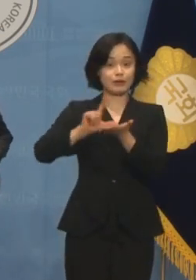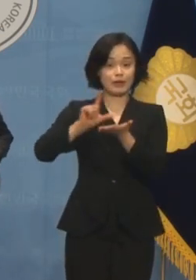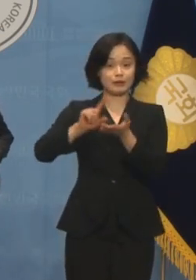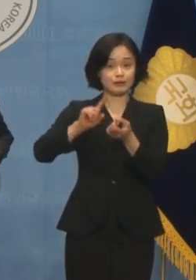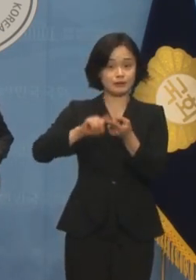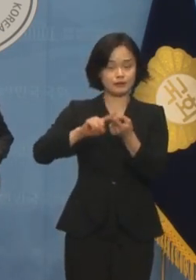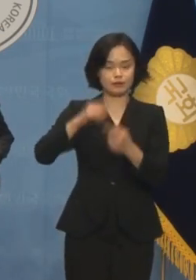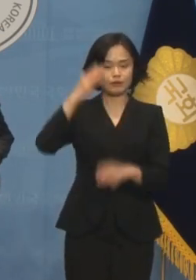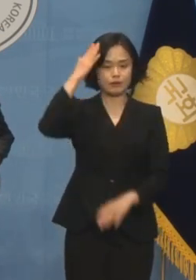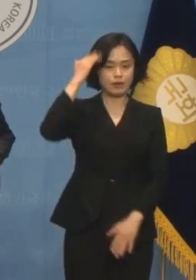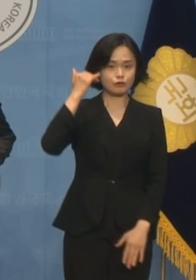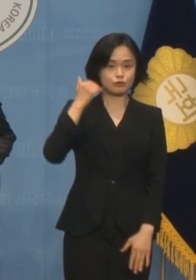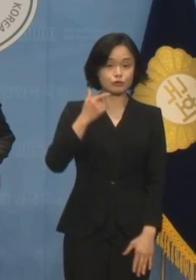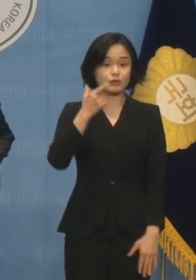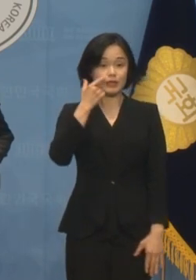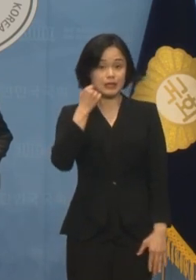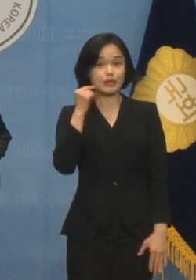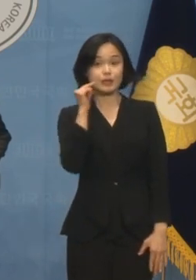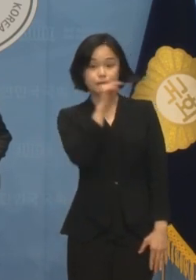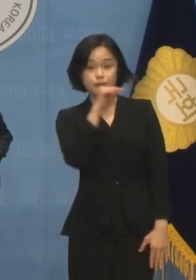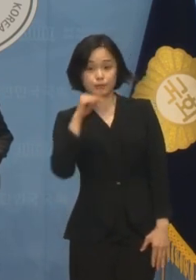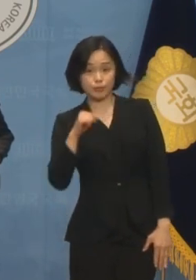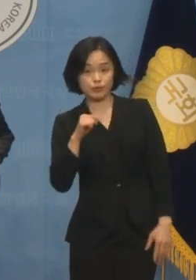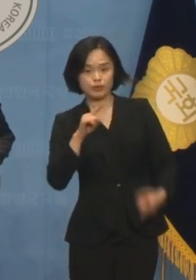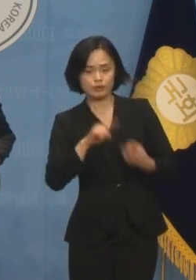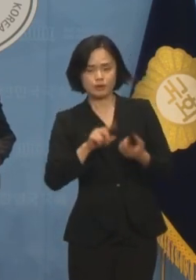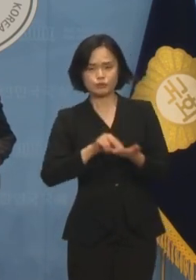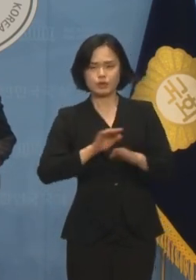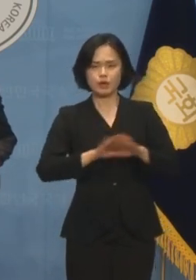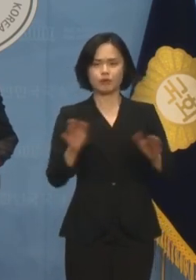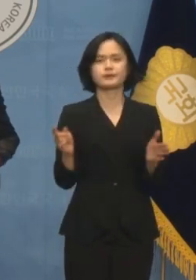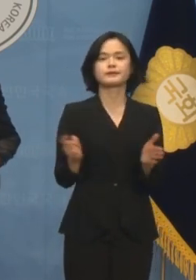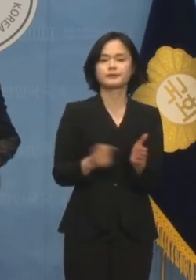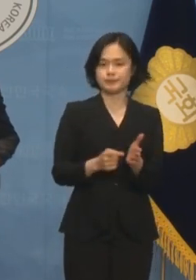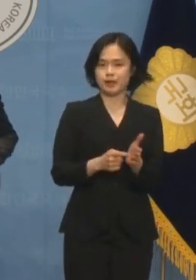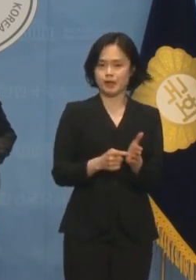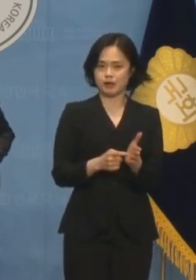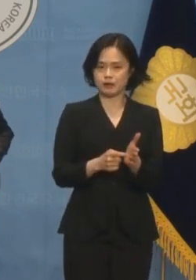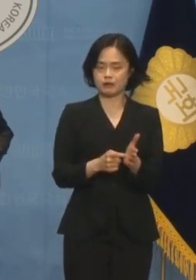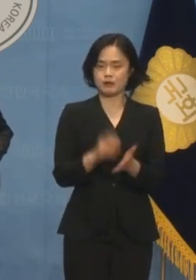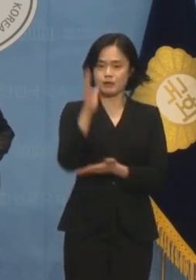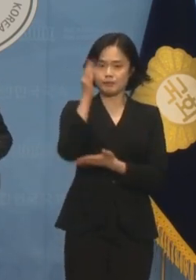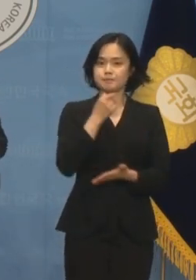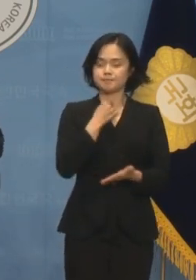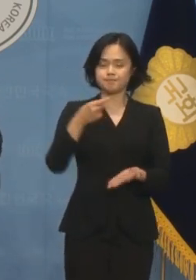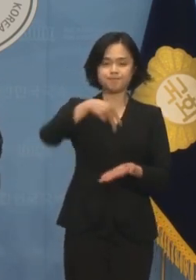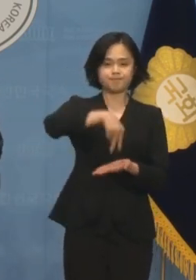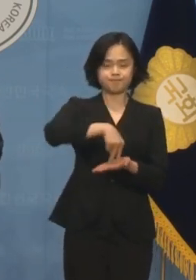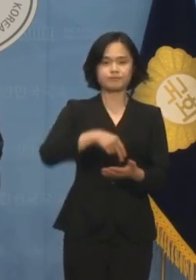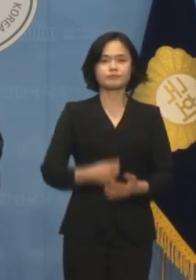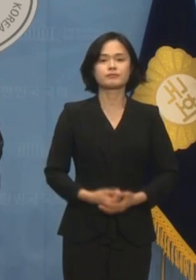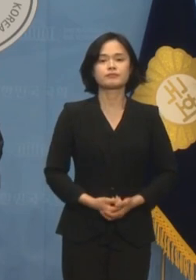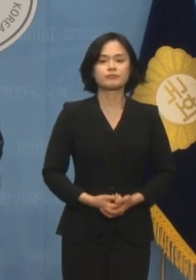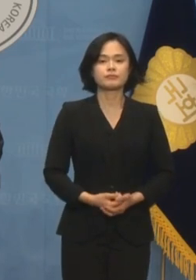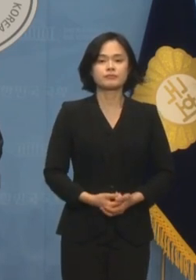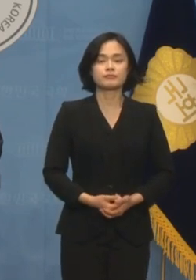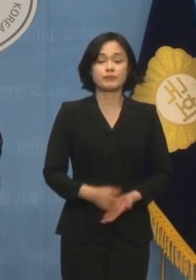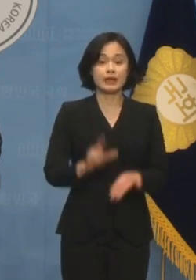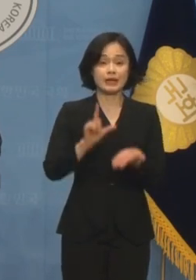양국 정부의 신속한 대응을 촉구하기 위해 이 자리에 섰습니다. 라인야오의